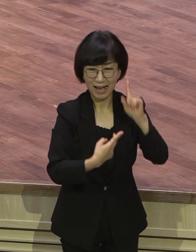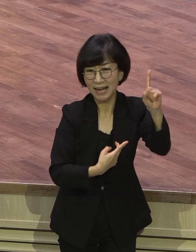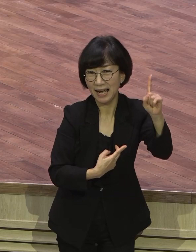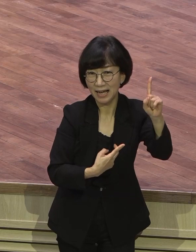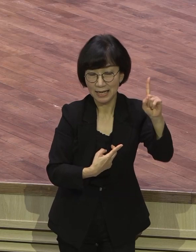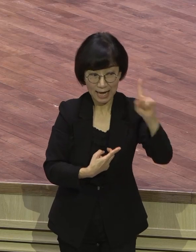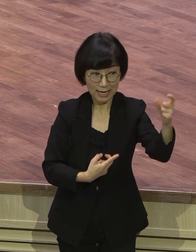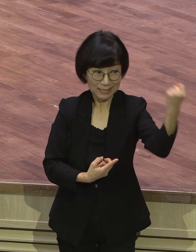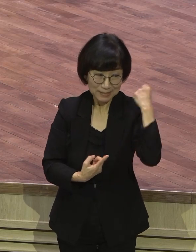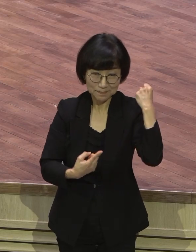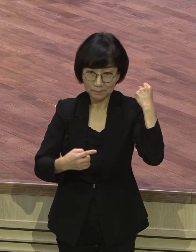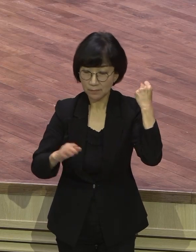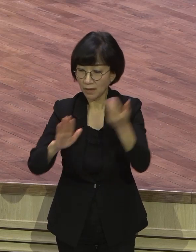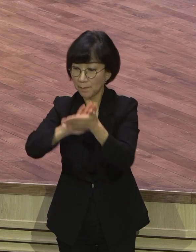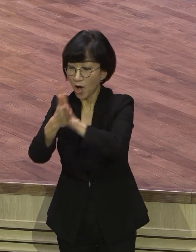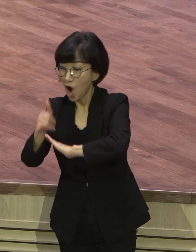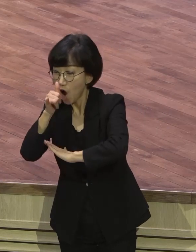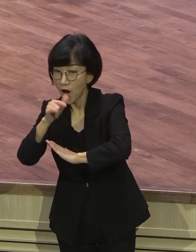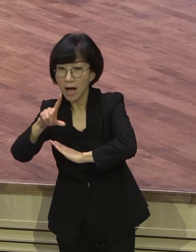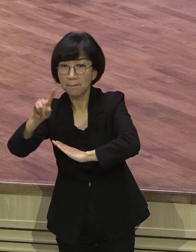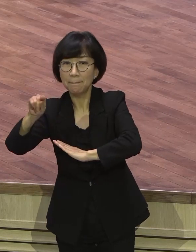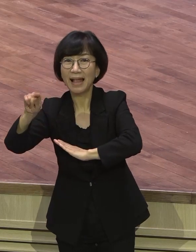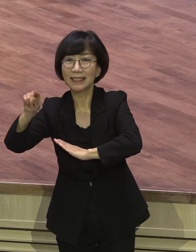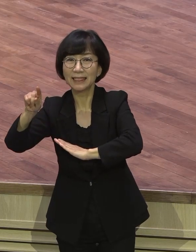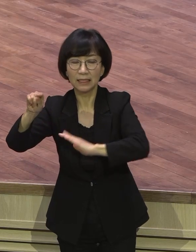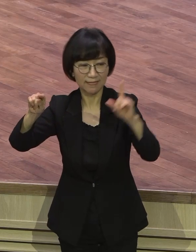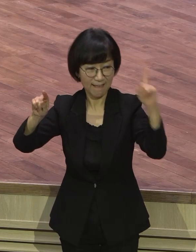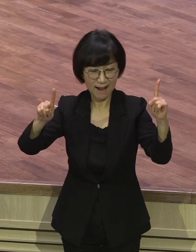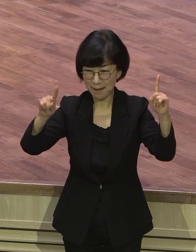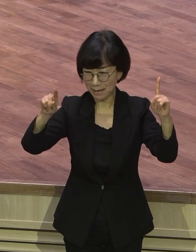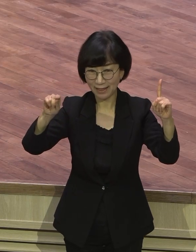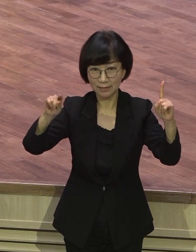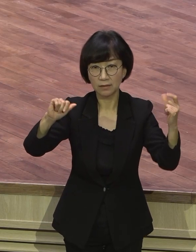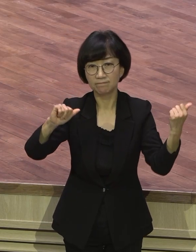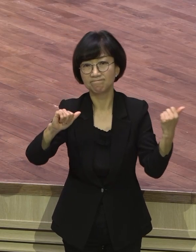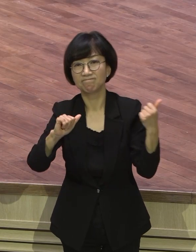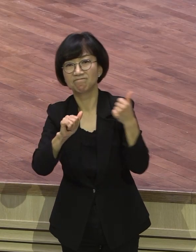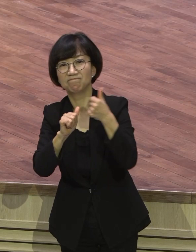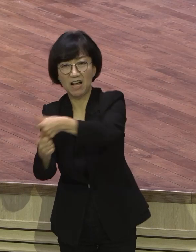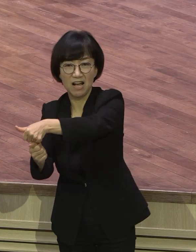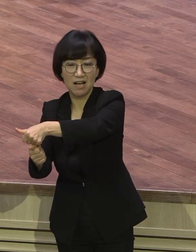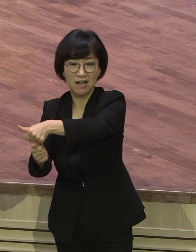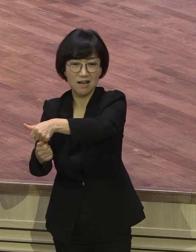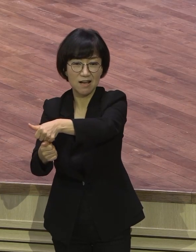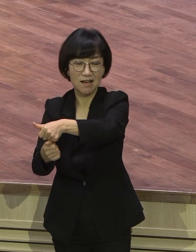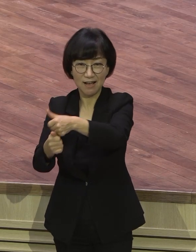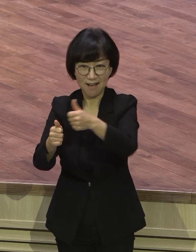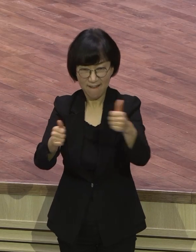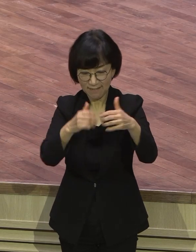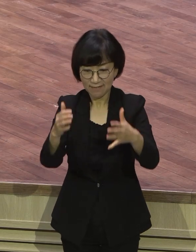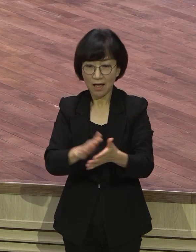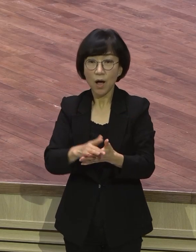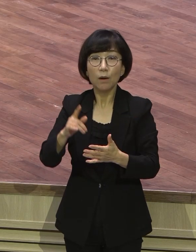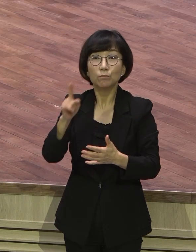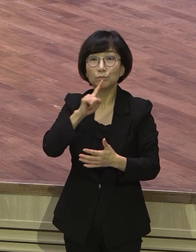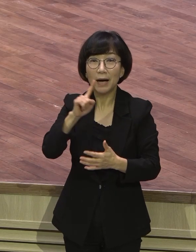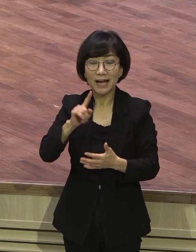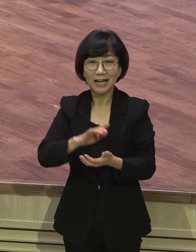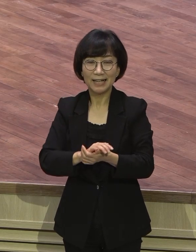것으로 만가지 변화를 다 대응한다 한마디로 호치민은 베트남